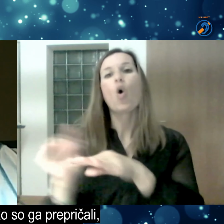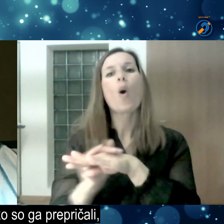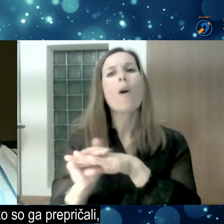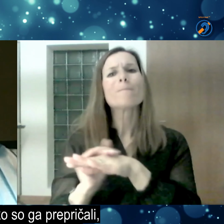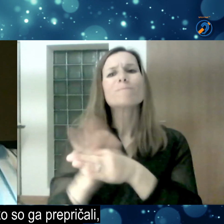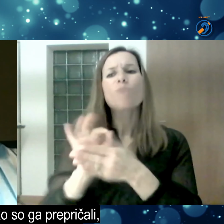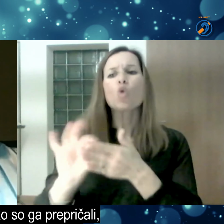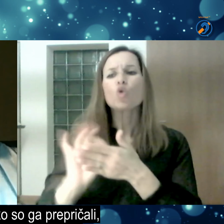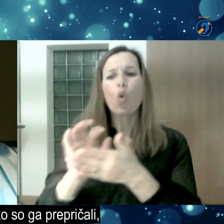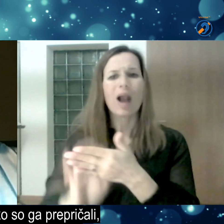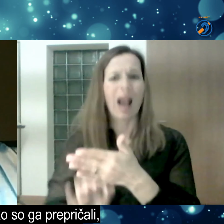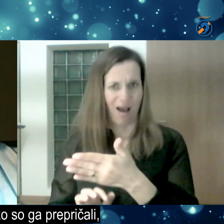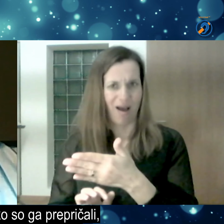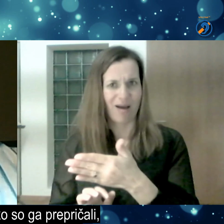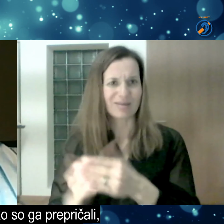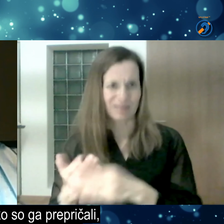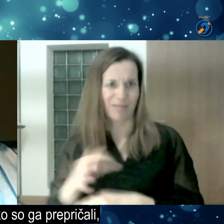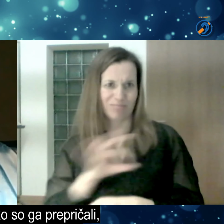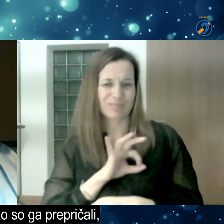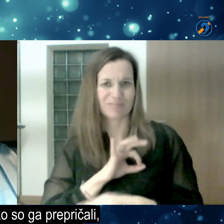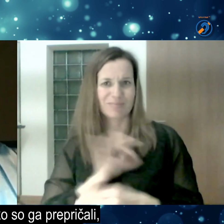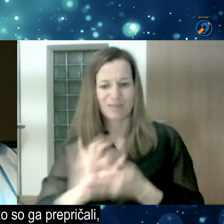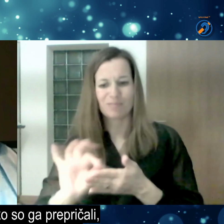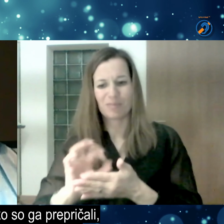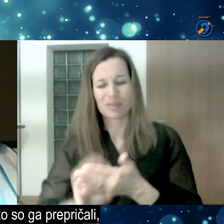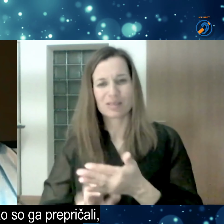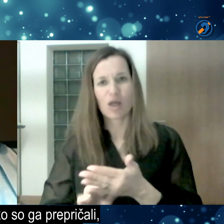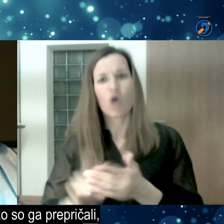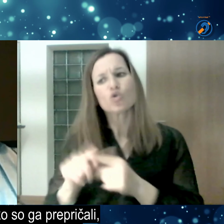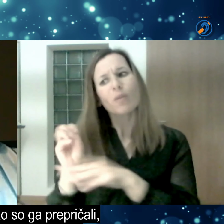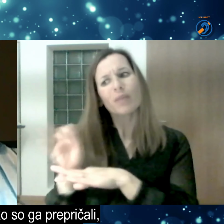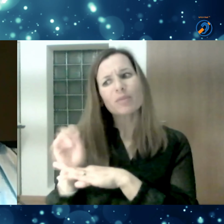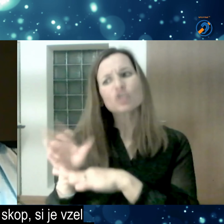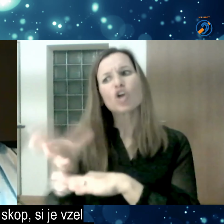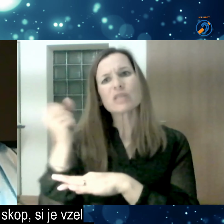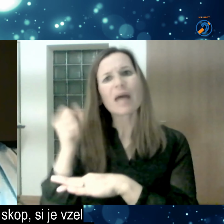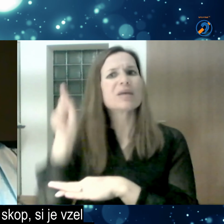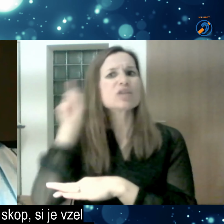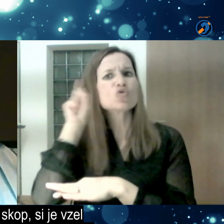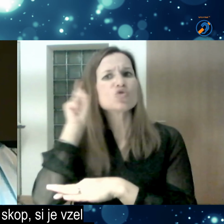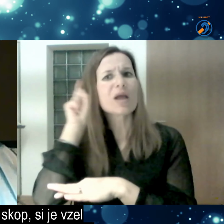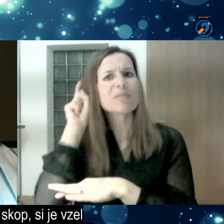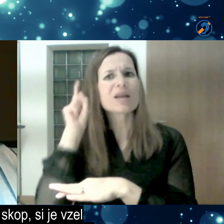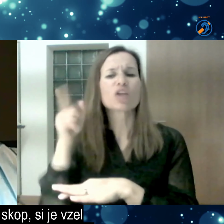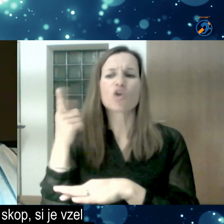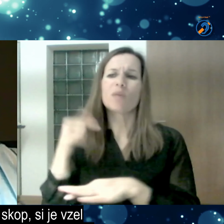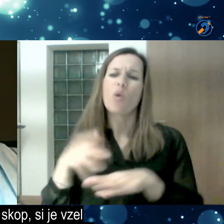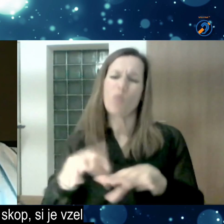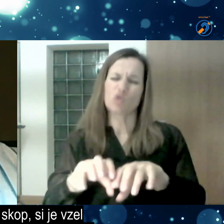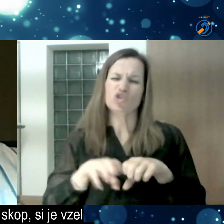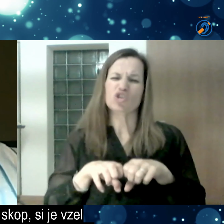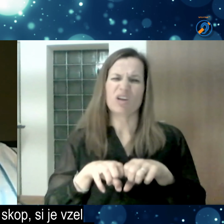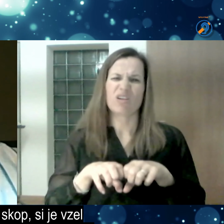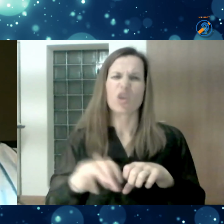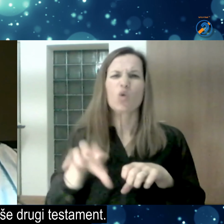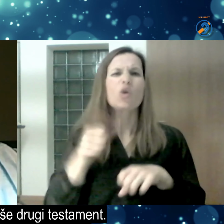testament napisal, ko so ga prepričali, da vzame slušni aparat, ker je bil bolj skop, si je vzel samo enega,